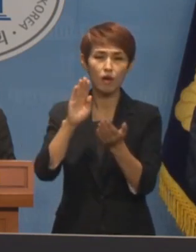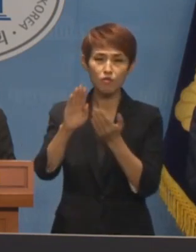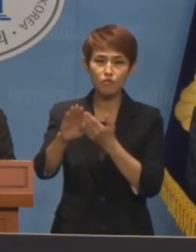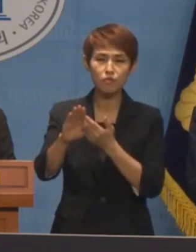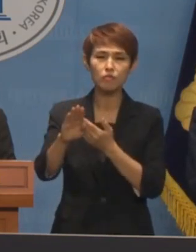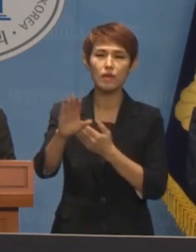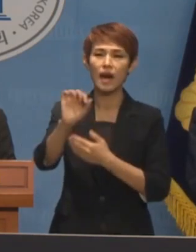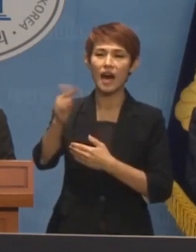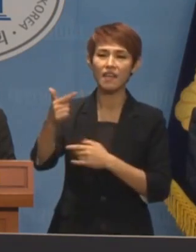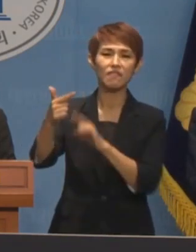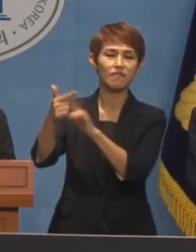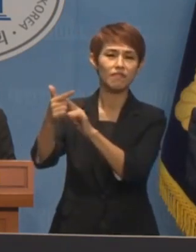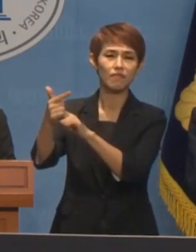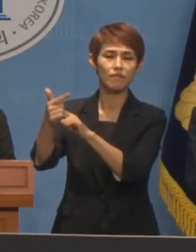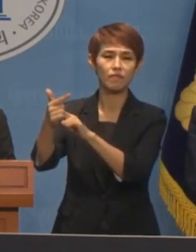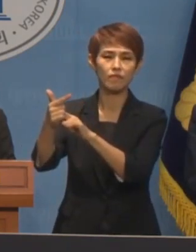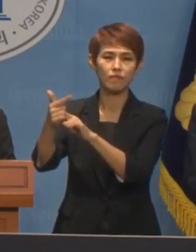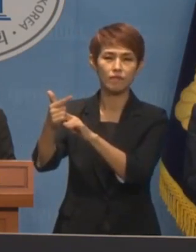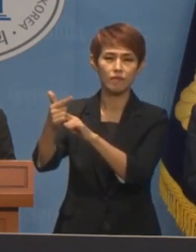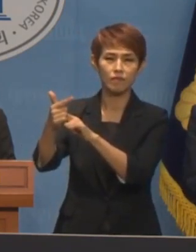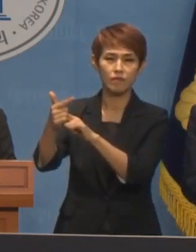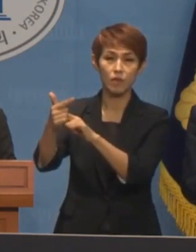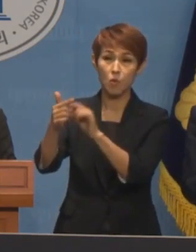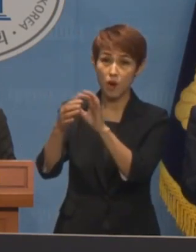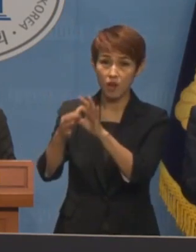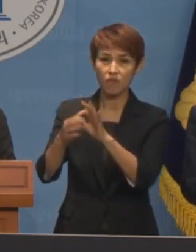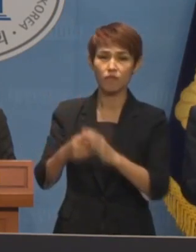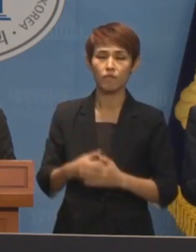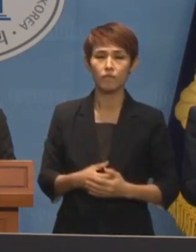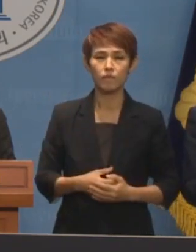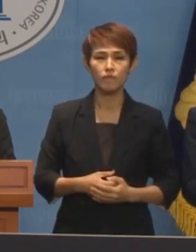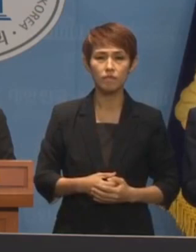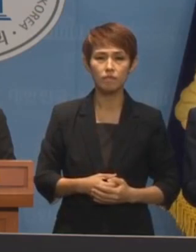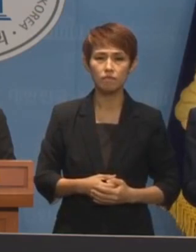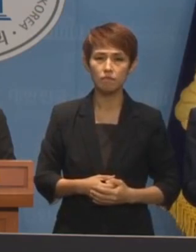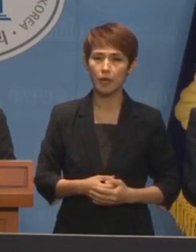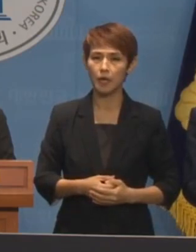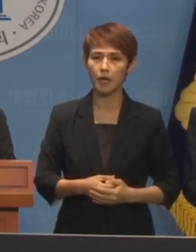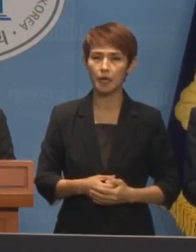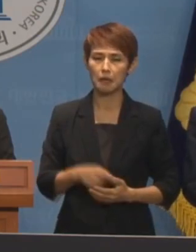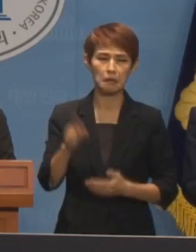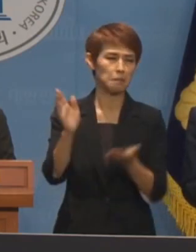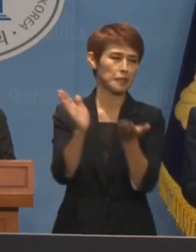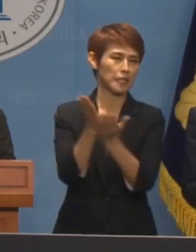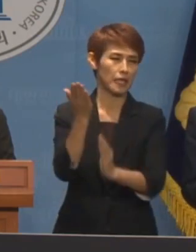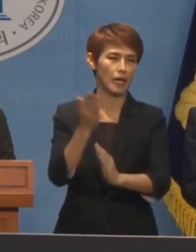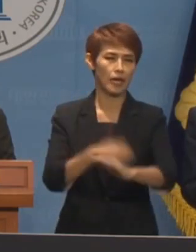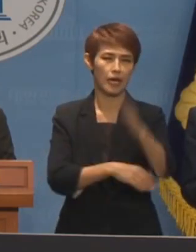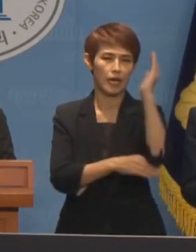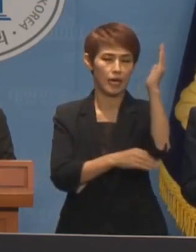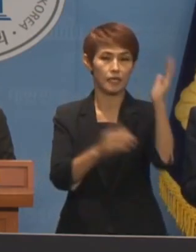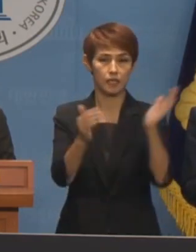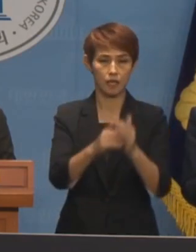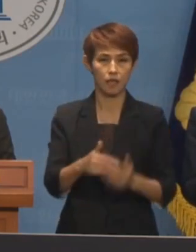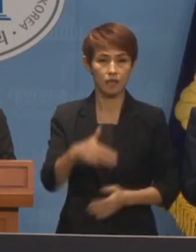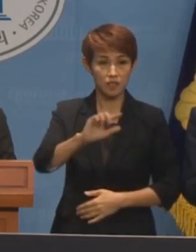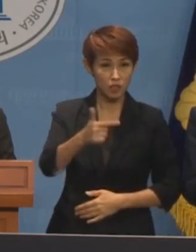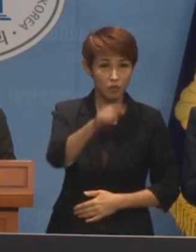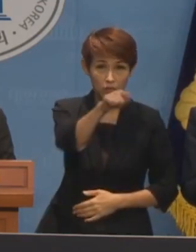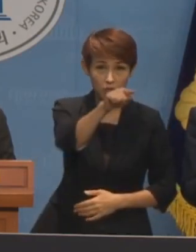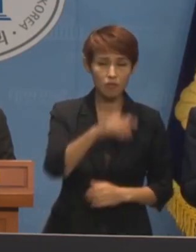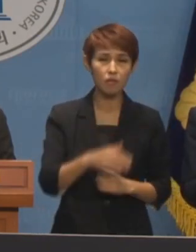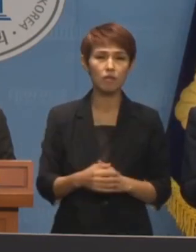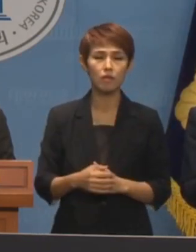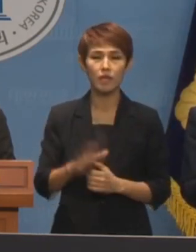안창호 국가인권위원장 후보에게 대해 굉장히 부적절하다고 비판했다. 천 의원은